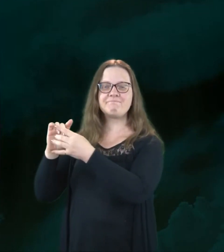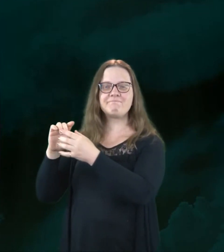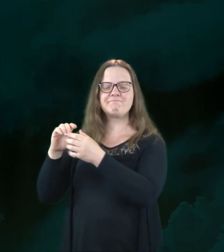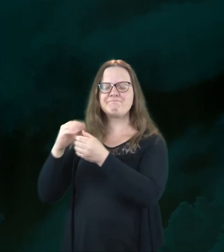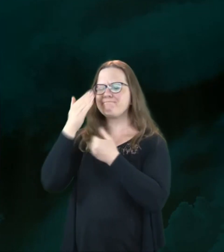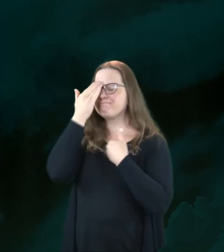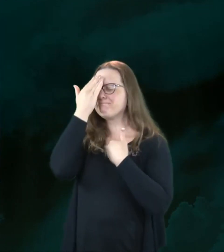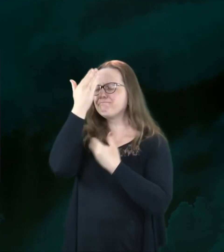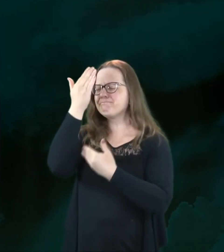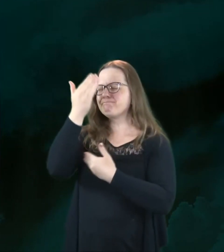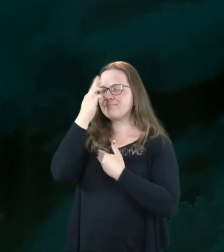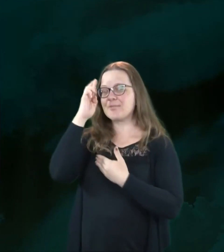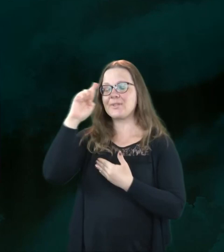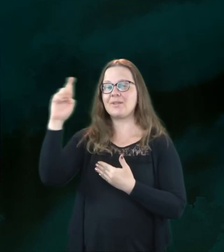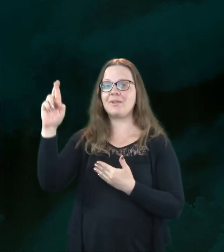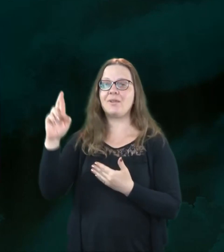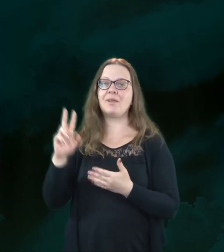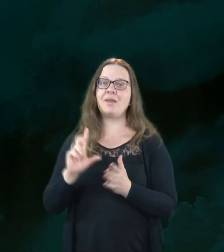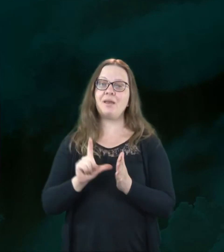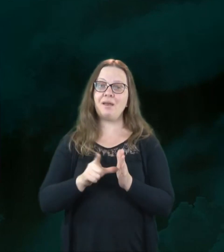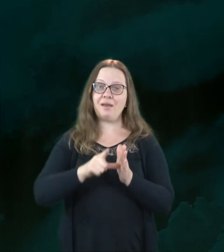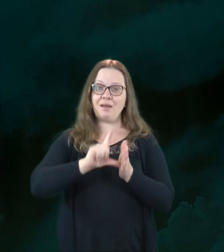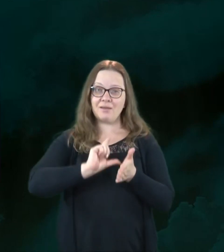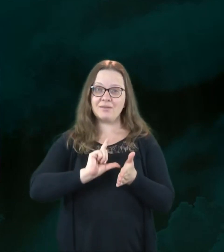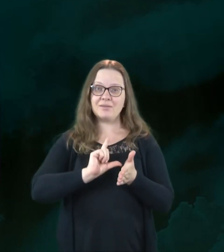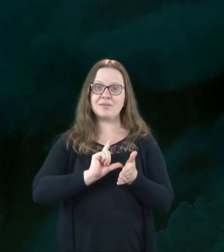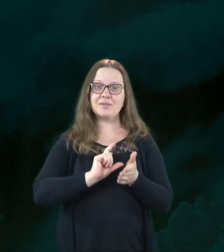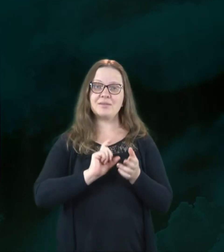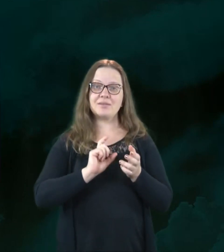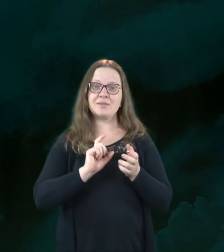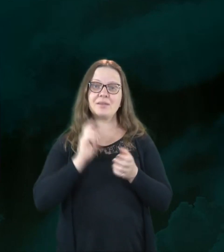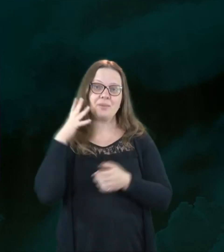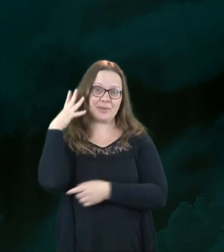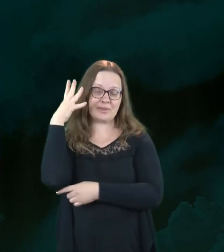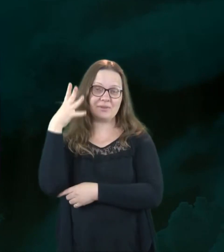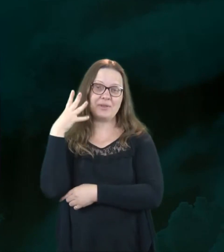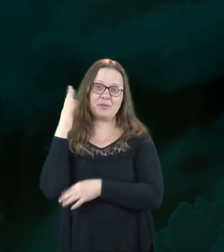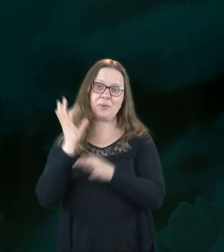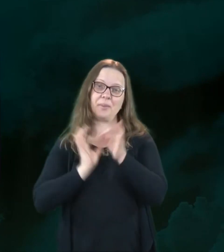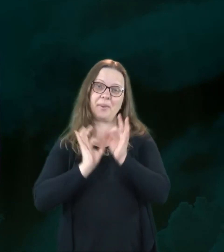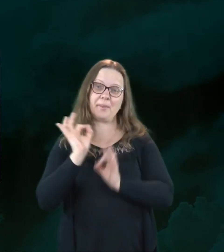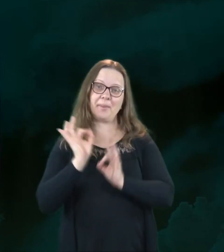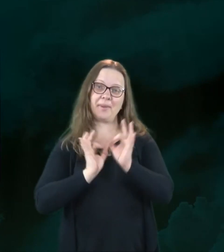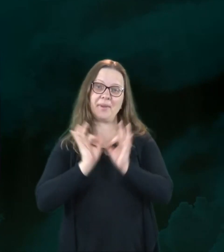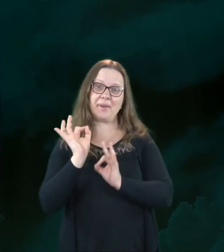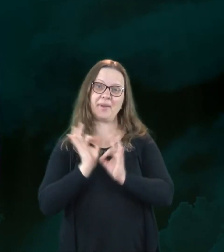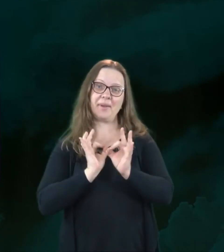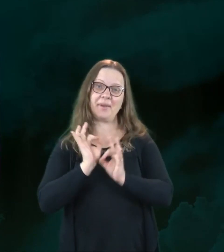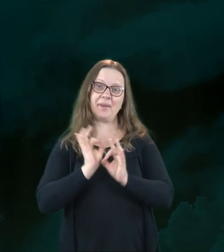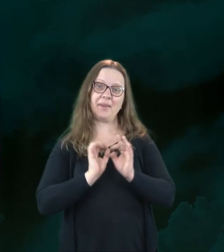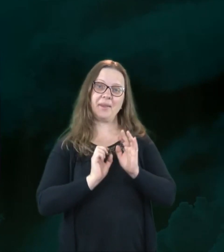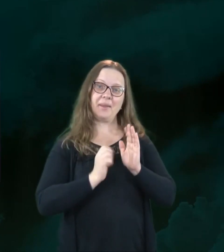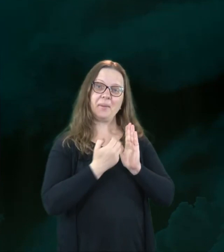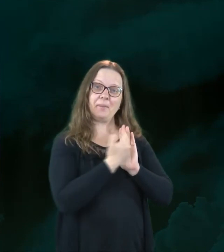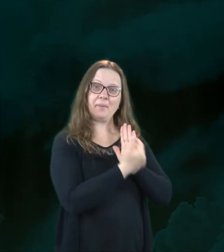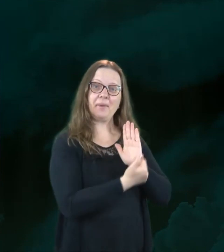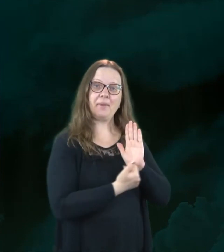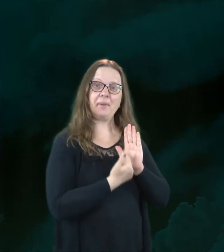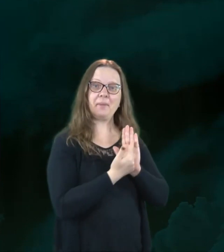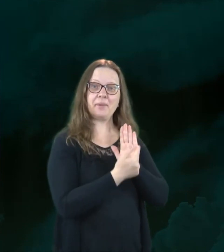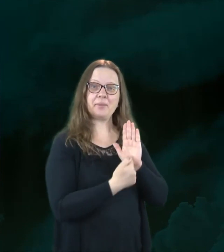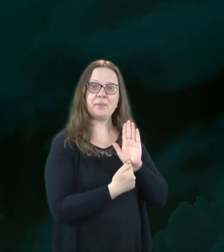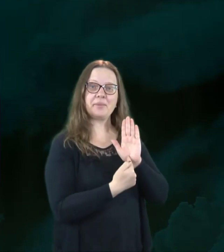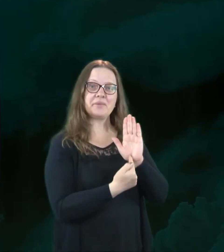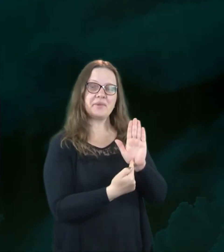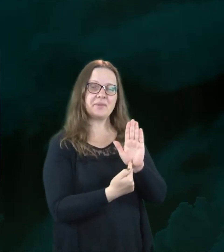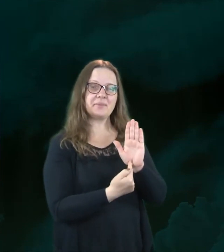figuras, isso foi ainda um pouquinho antes da reunião, né? Graças a Deus, a irmã, né, Leandra me ajudou, tá? Então assim, a